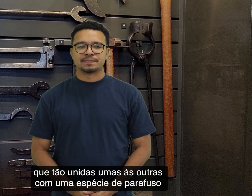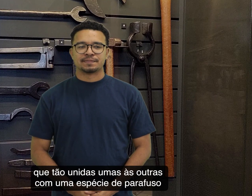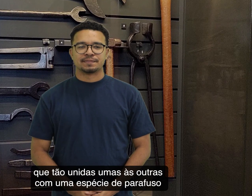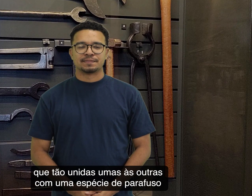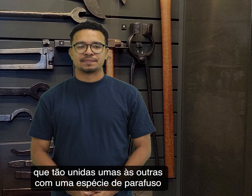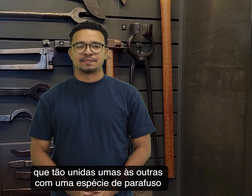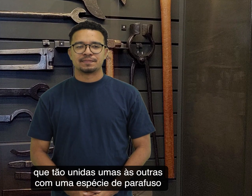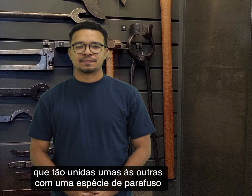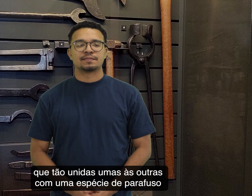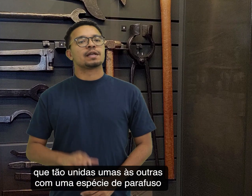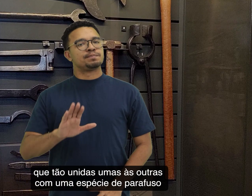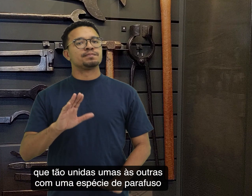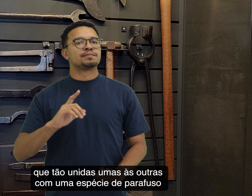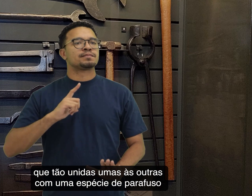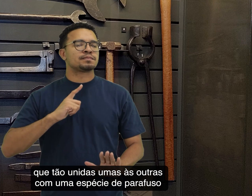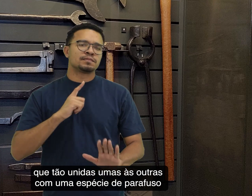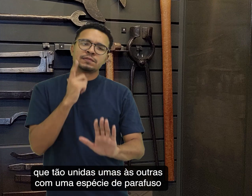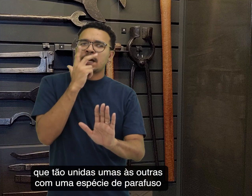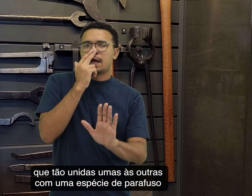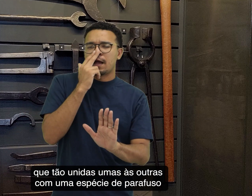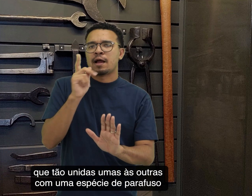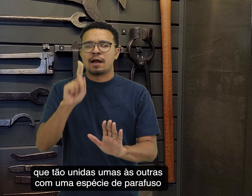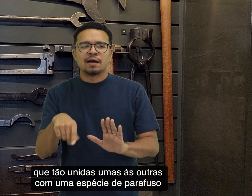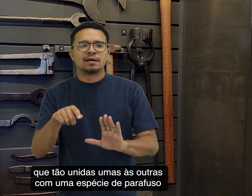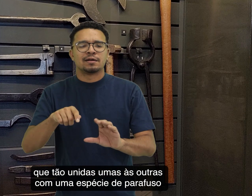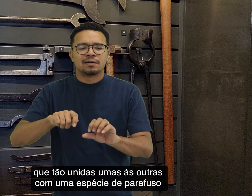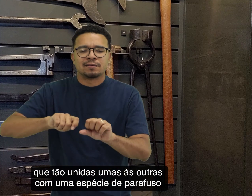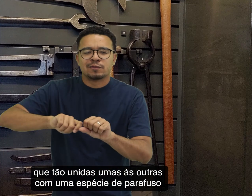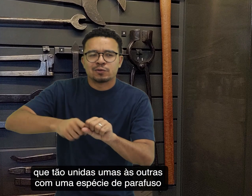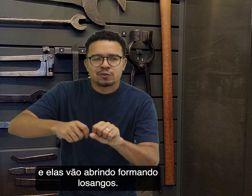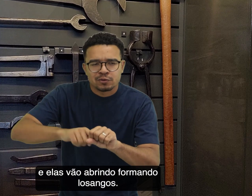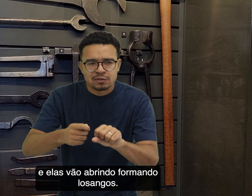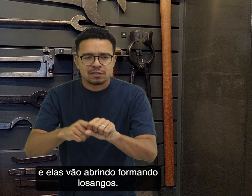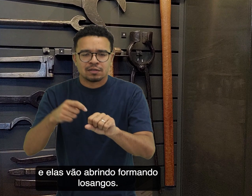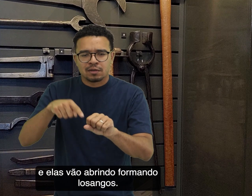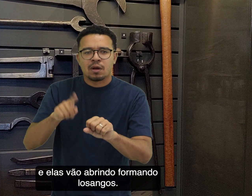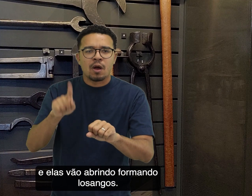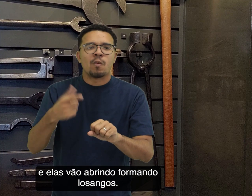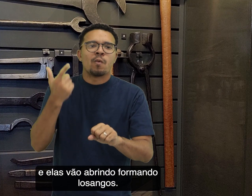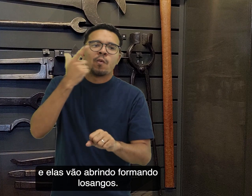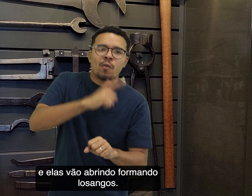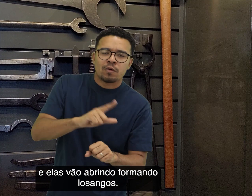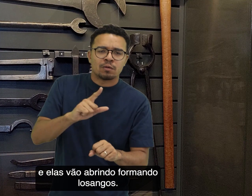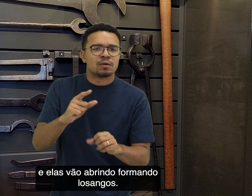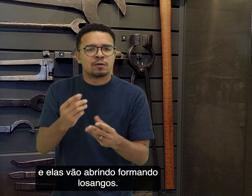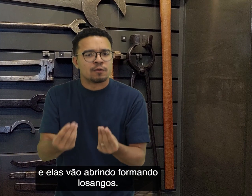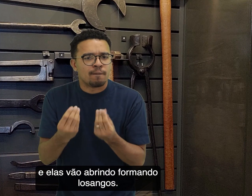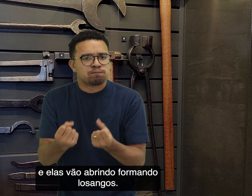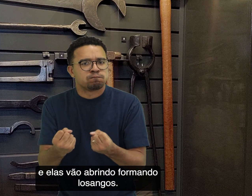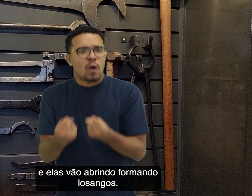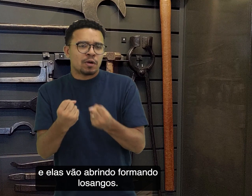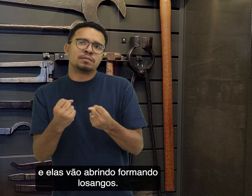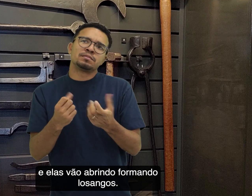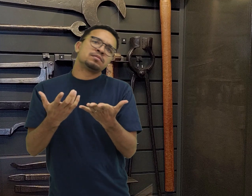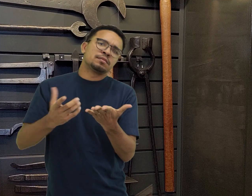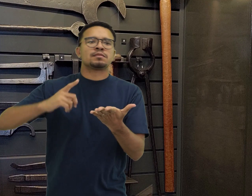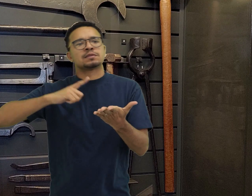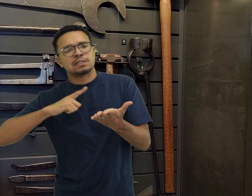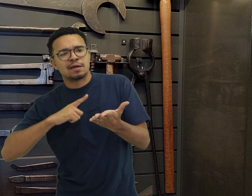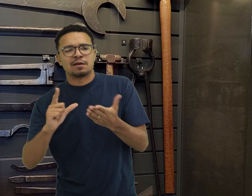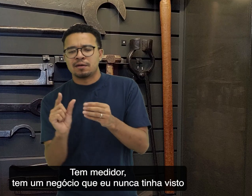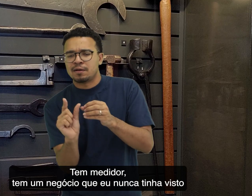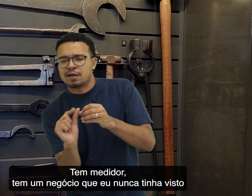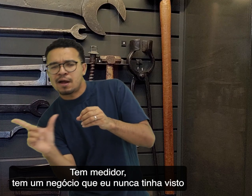réguas que estão unidas umas às outras, com uma espécie de parafuso, e elas vão abrindo, assim, você vão formando